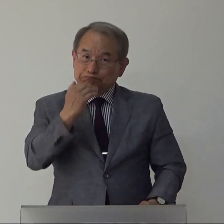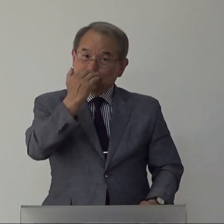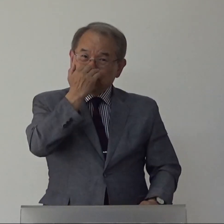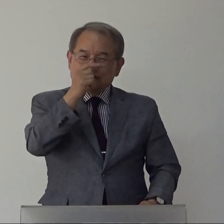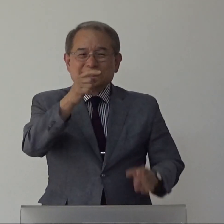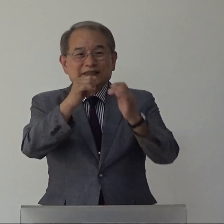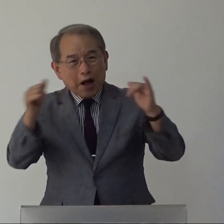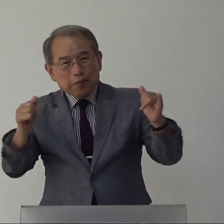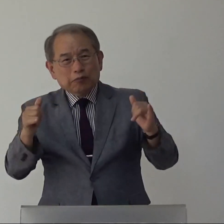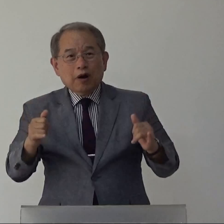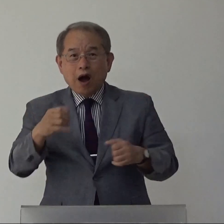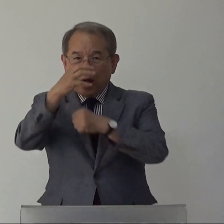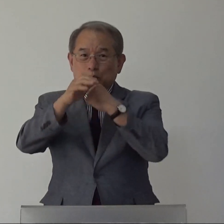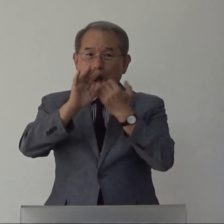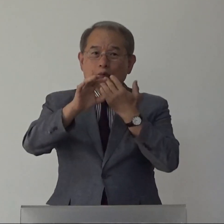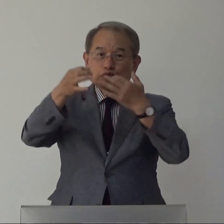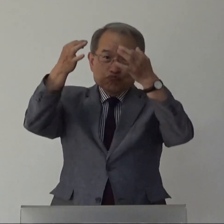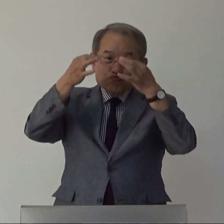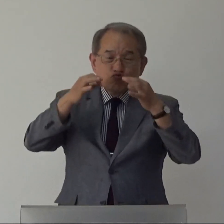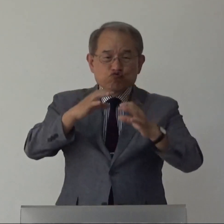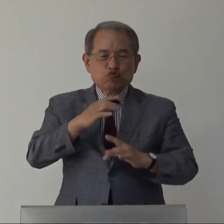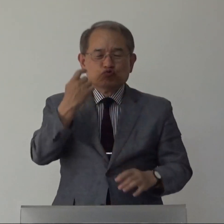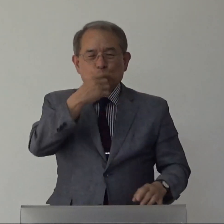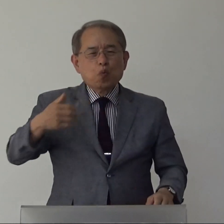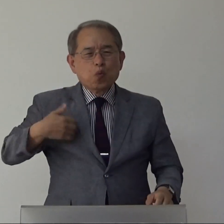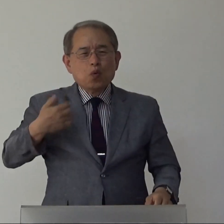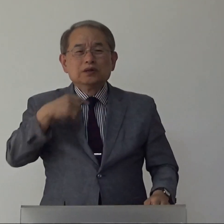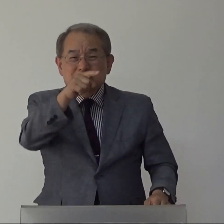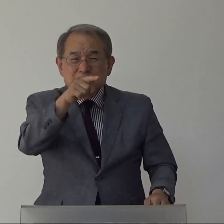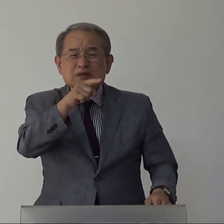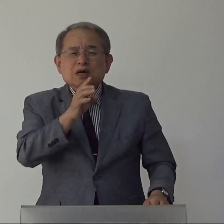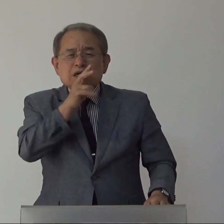많은 음란한 것들을 할 수 있기 때문입니다.